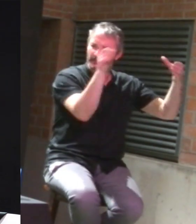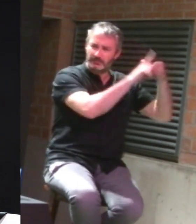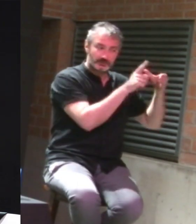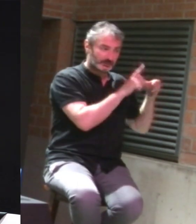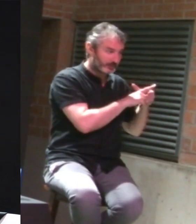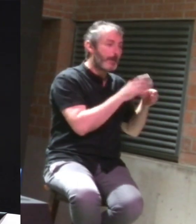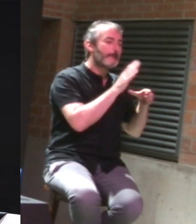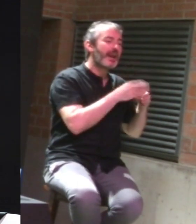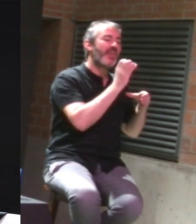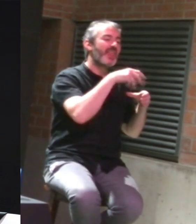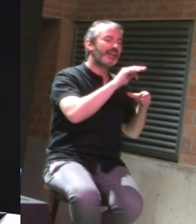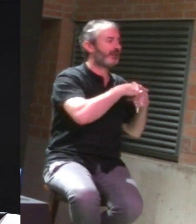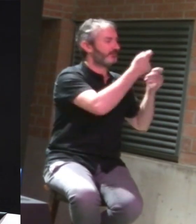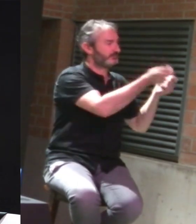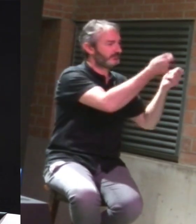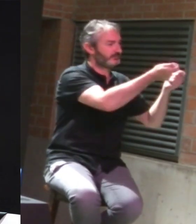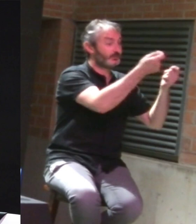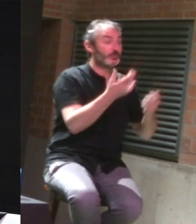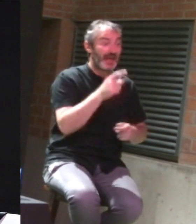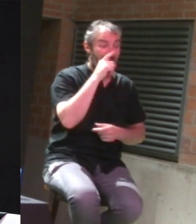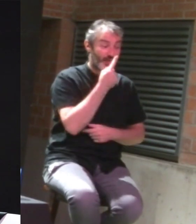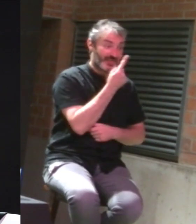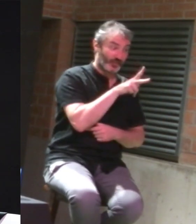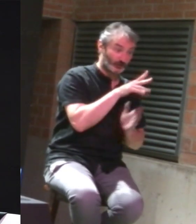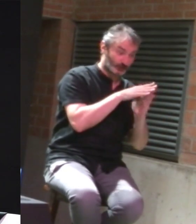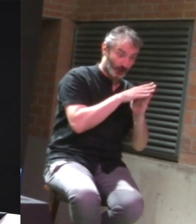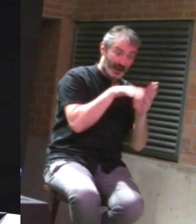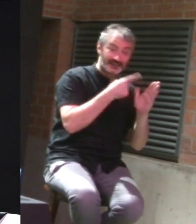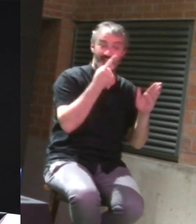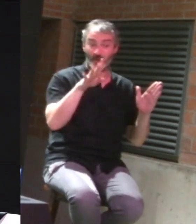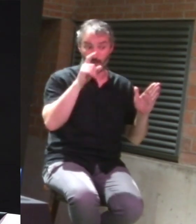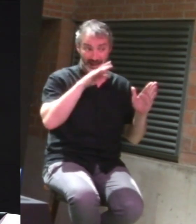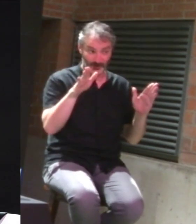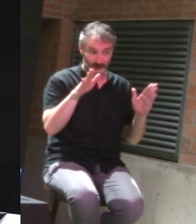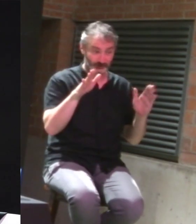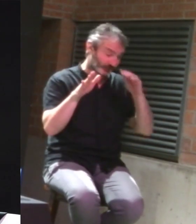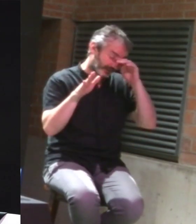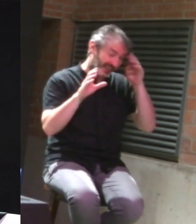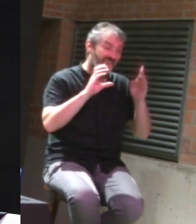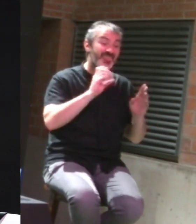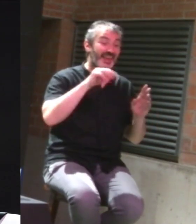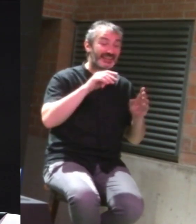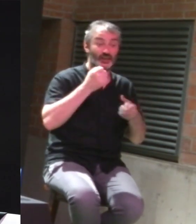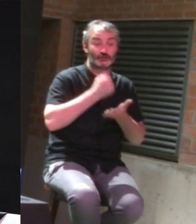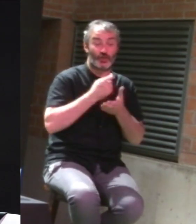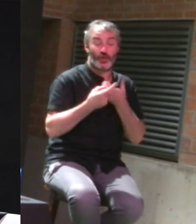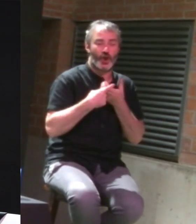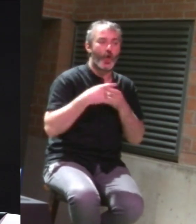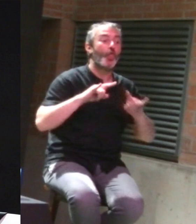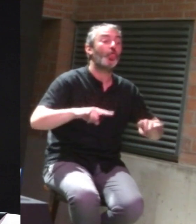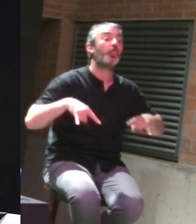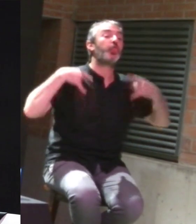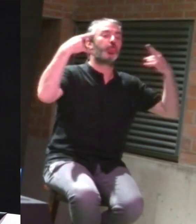CNT. I veurem que del 18 al 19 la CNT doblarà els seus afiliats. Per què? Perquè les dones